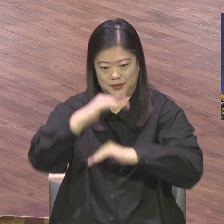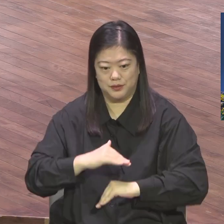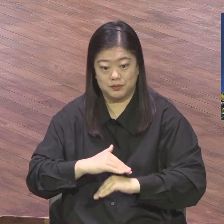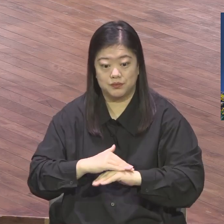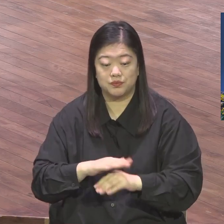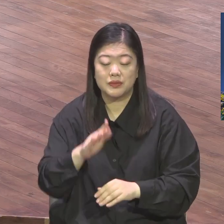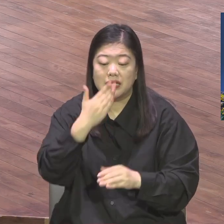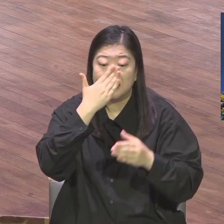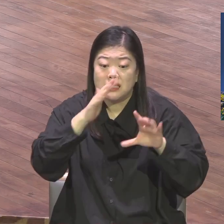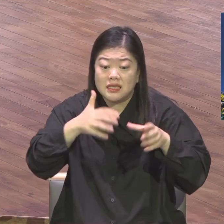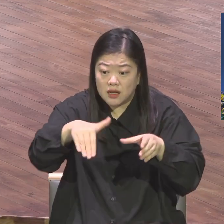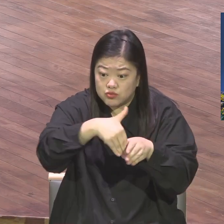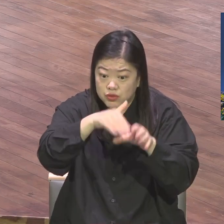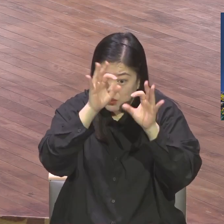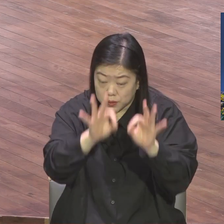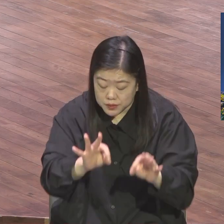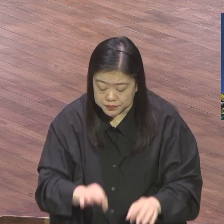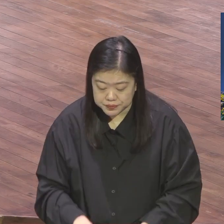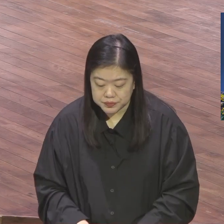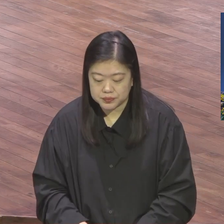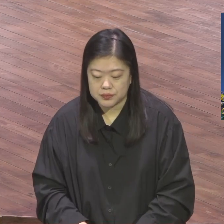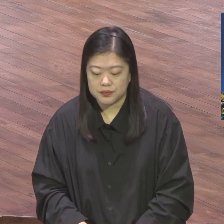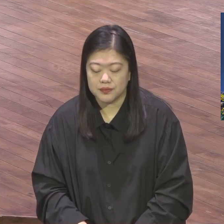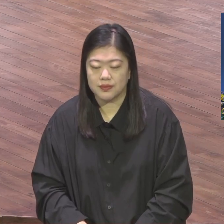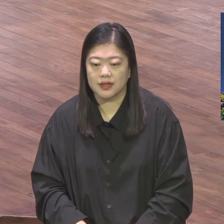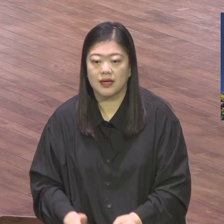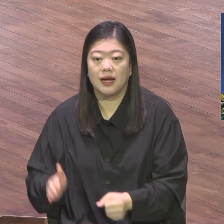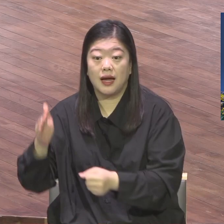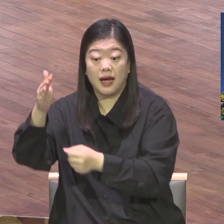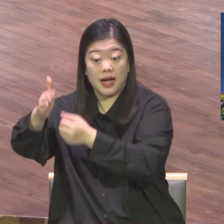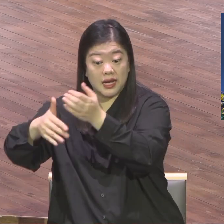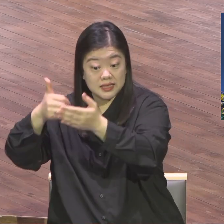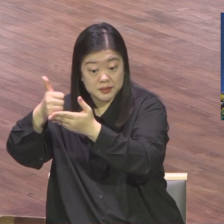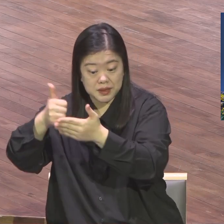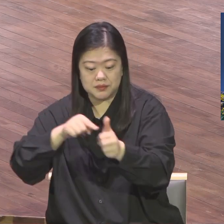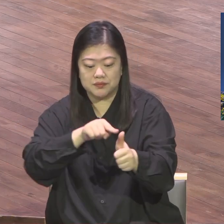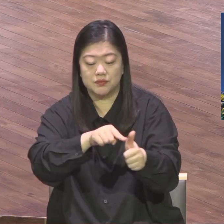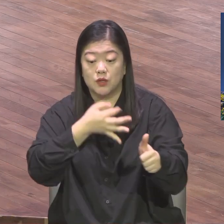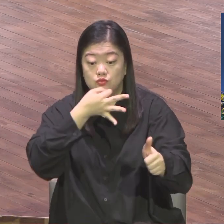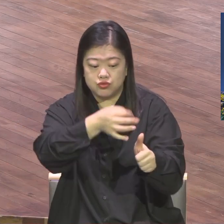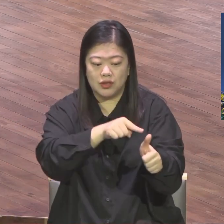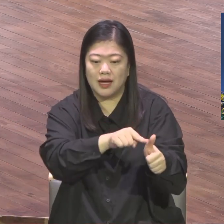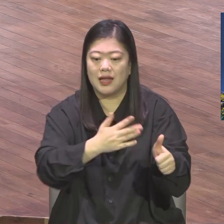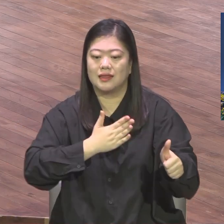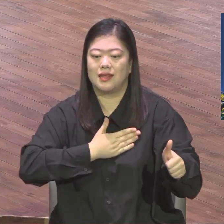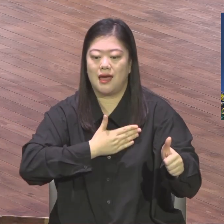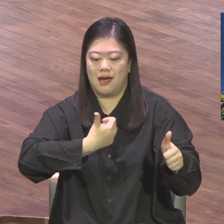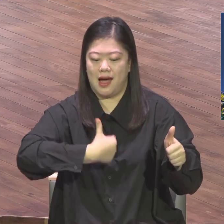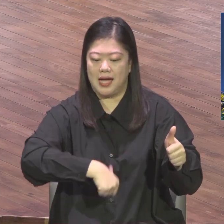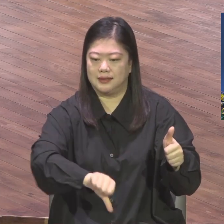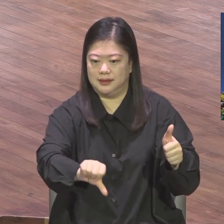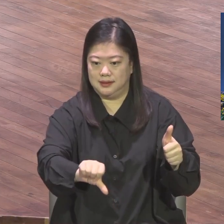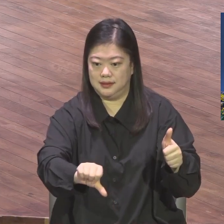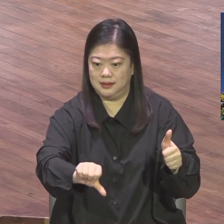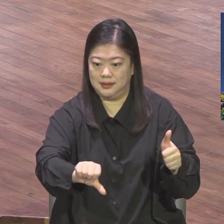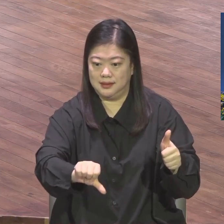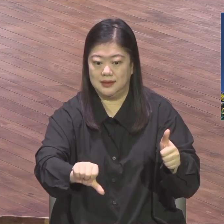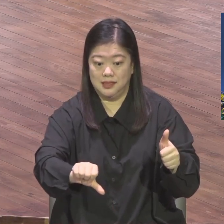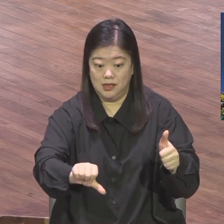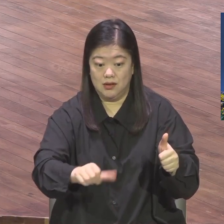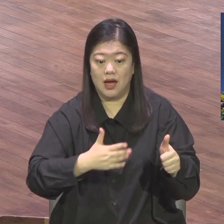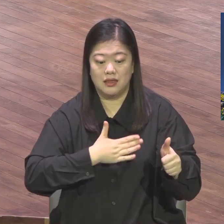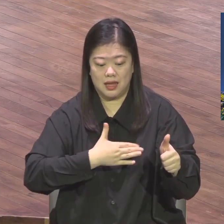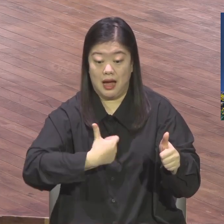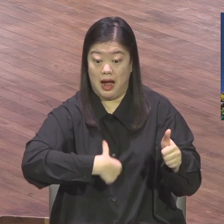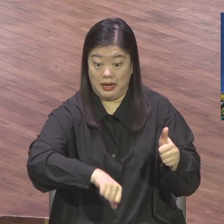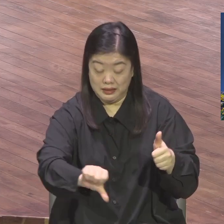배경에서 예수님께서 하나님께서 예수님을 향해서 뭐라고 했어요? 나의 아들이라. 하나님이 예수님은 나의